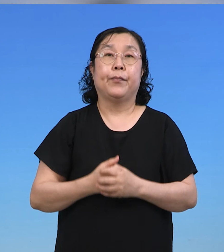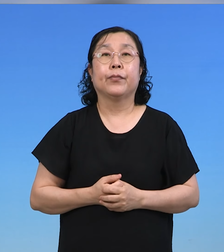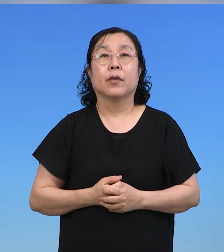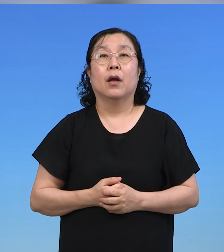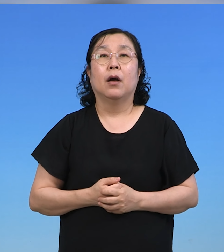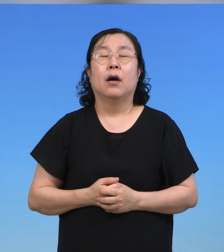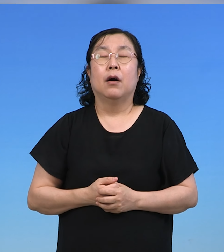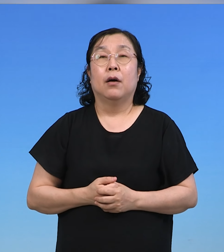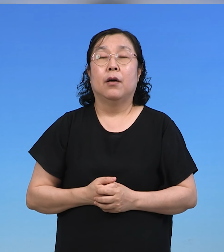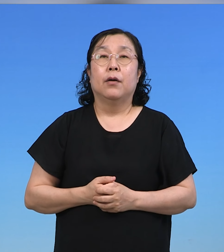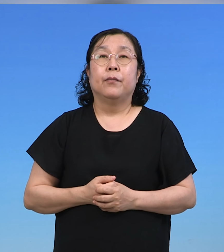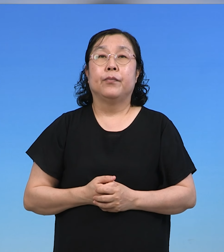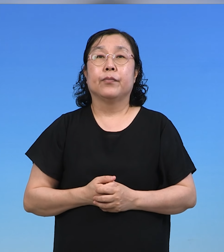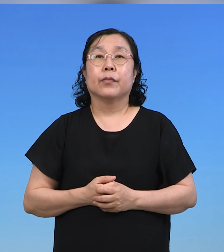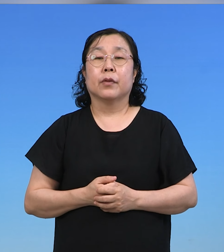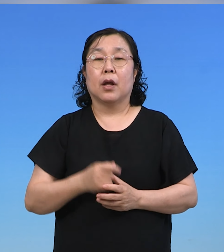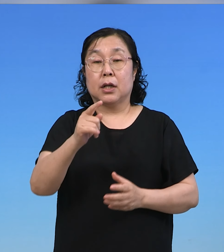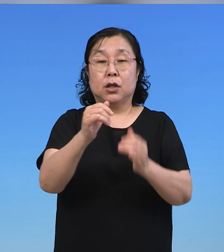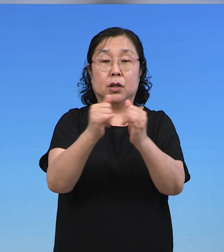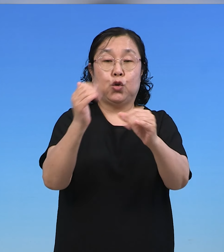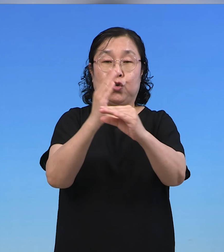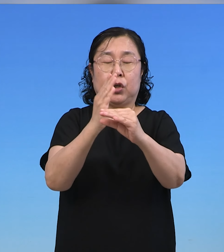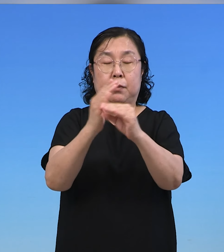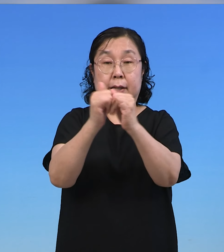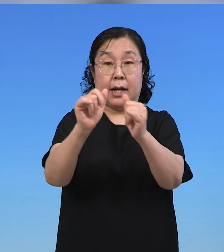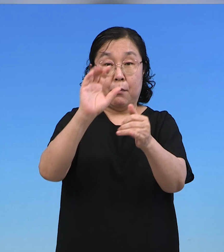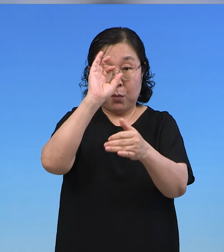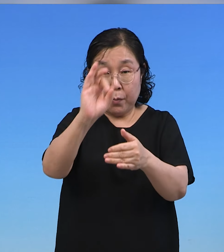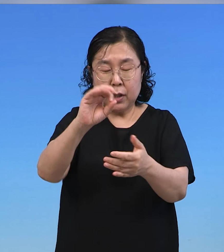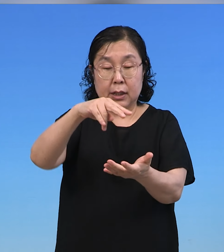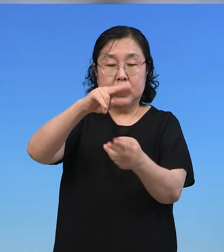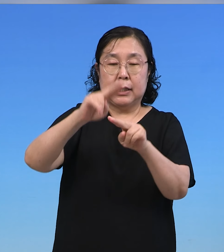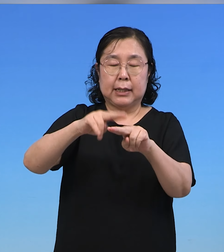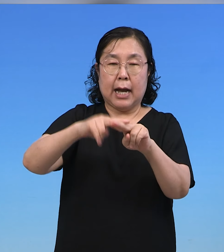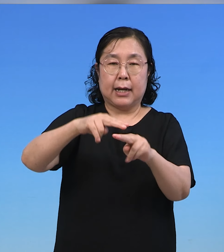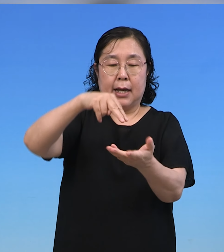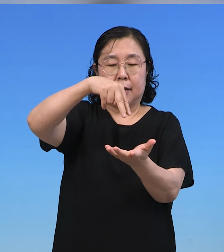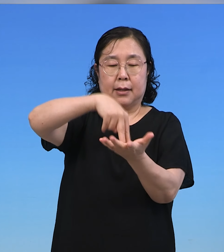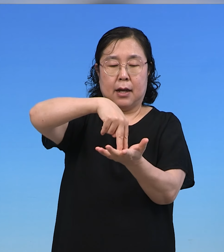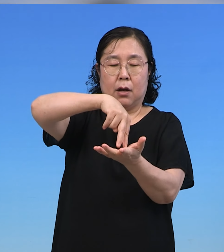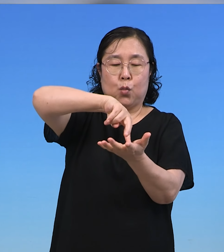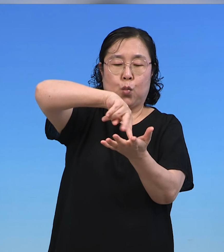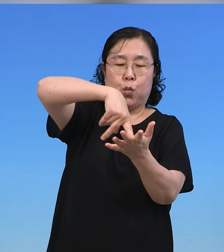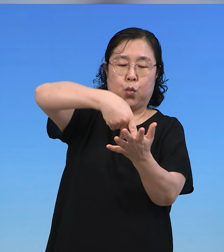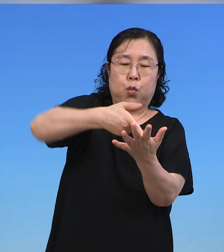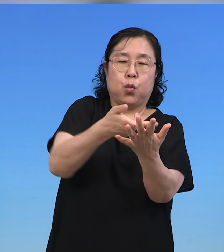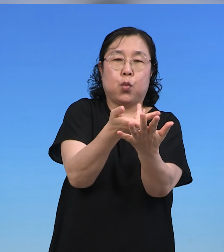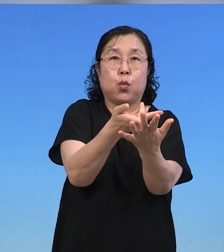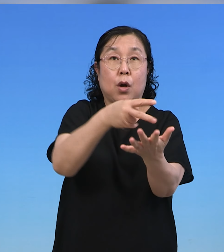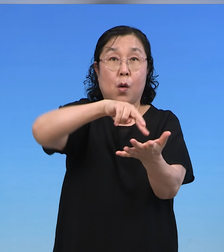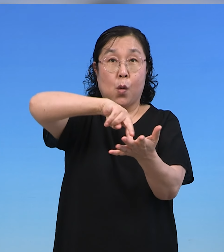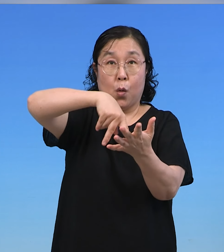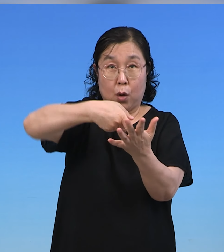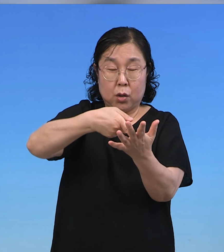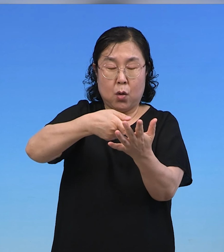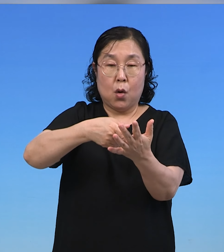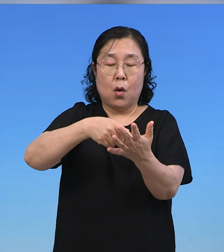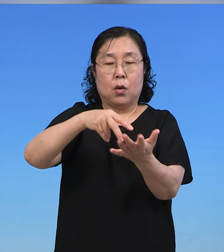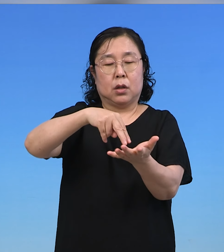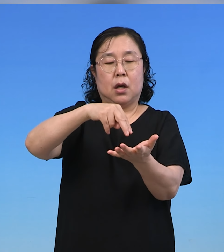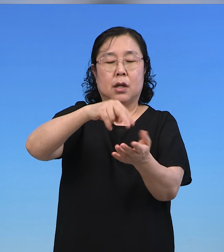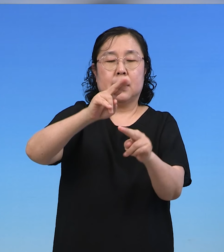보여드리고 했는데, 지금은 그렇게 안 됩니다. 이게 굉장히 의미가 있잖아요. 중심에 흔들리지